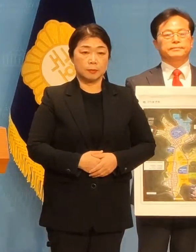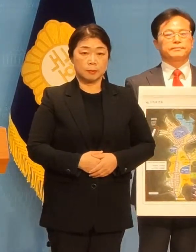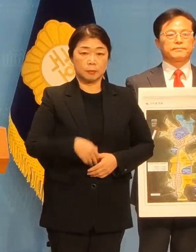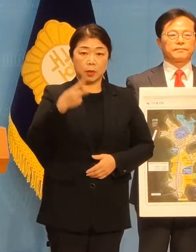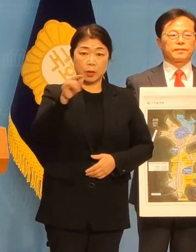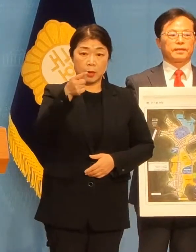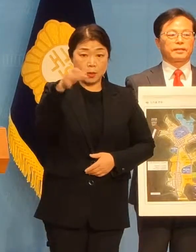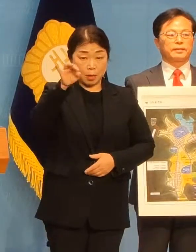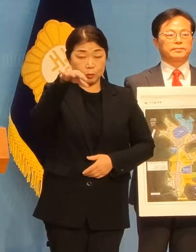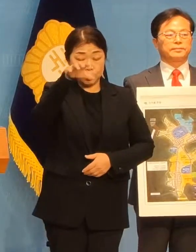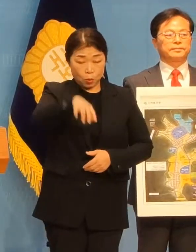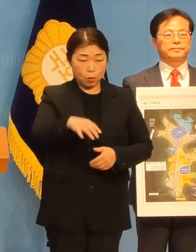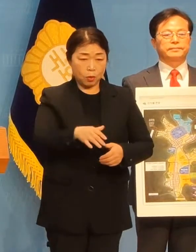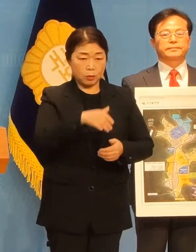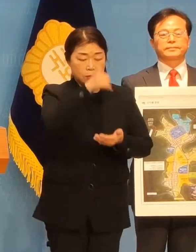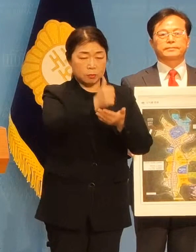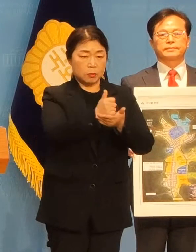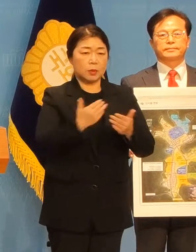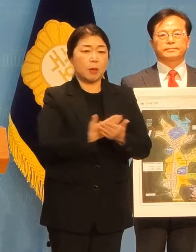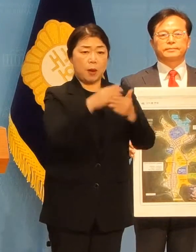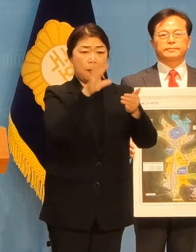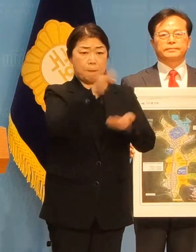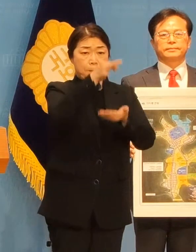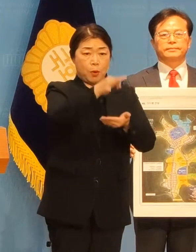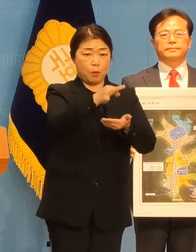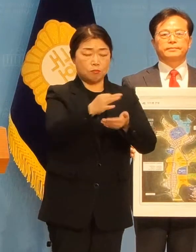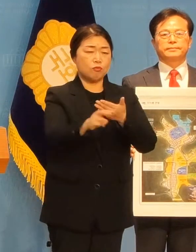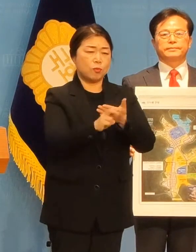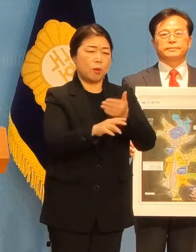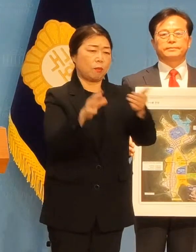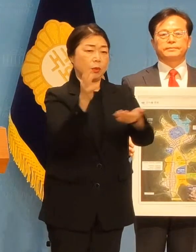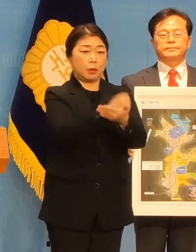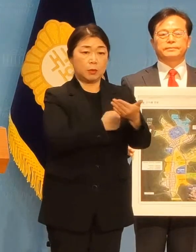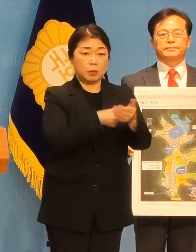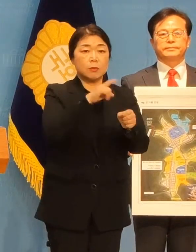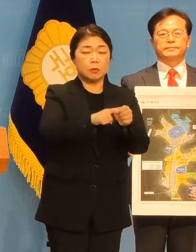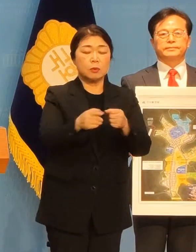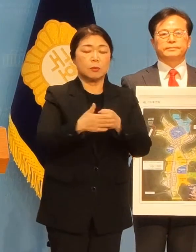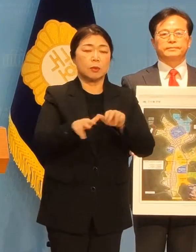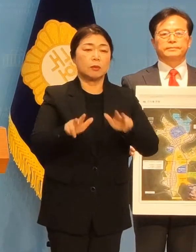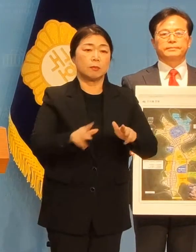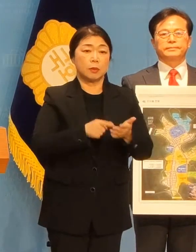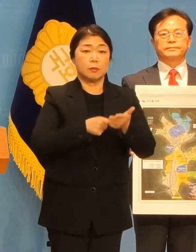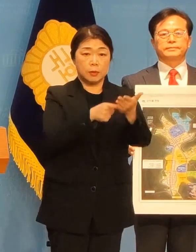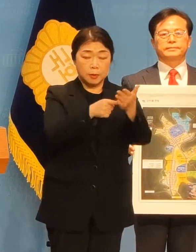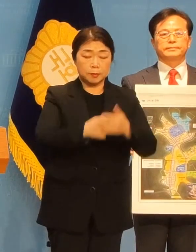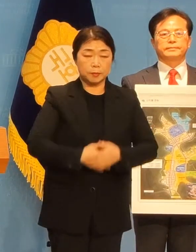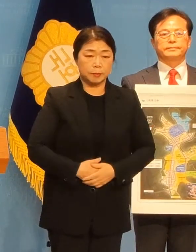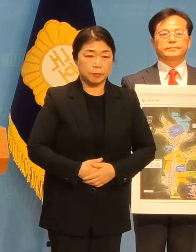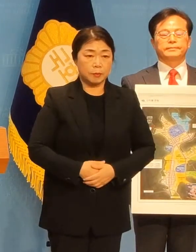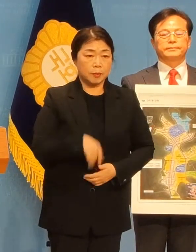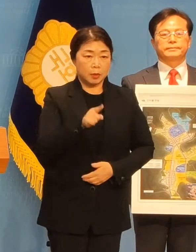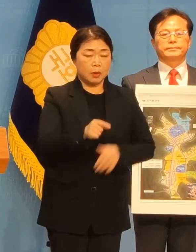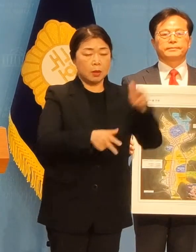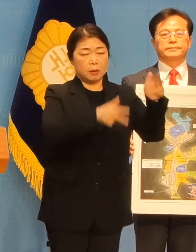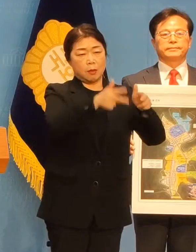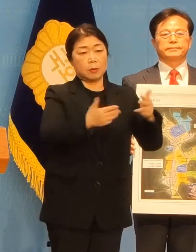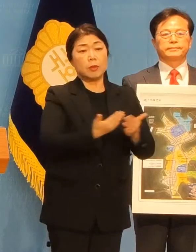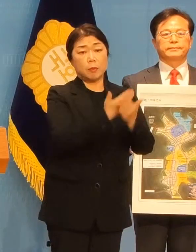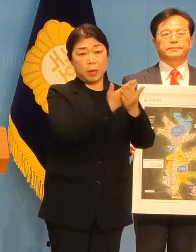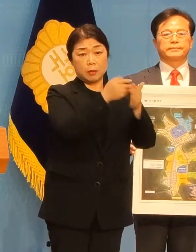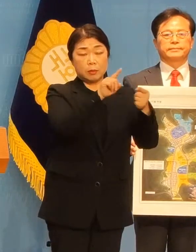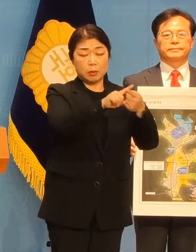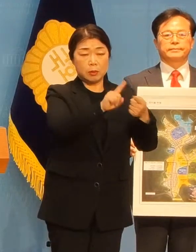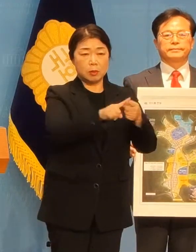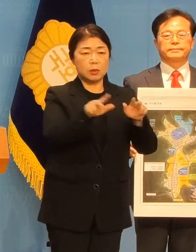대장동 범죄 수익 환수 특별법 제정 촉구. 대장동 사업 개발은 아직 끝나지 않았습니다.